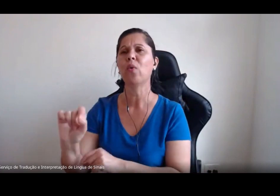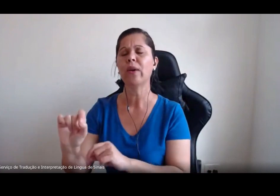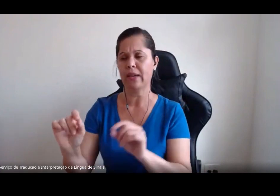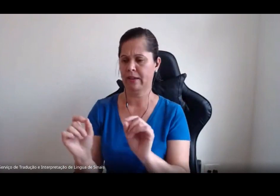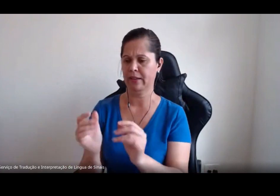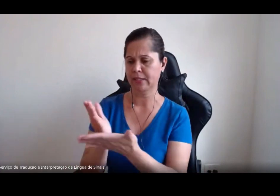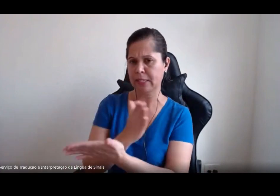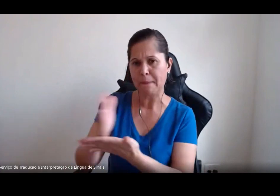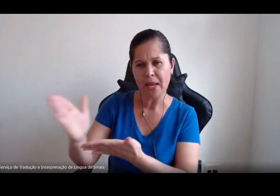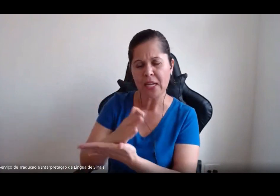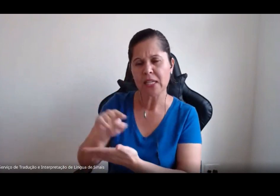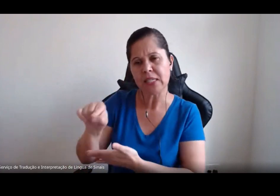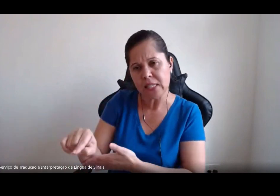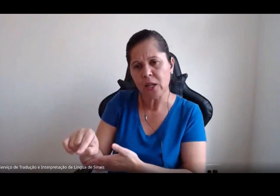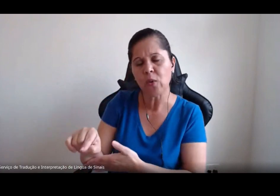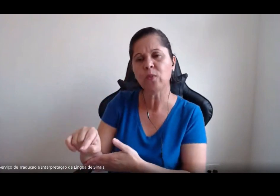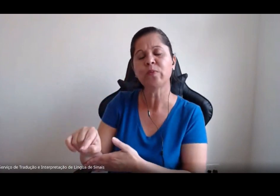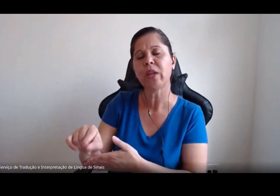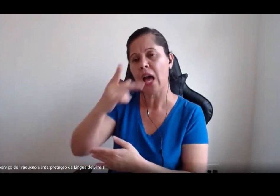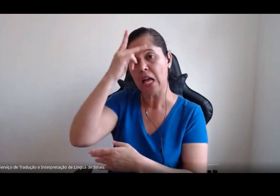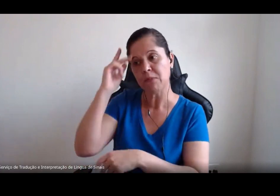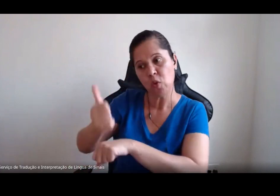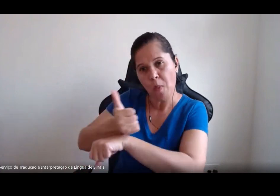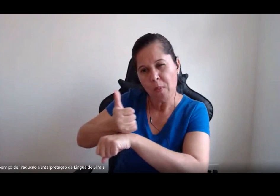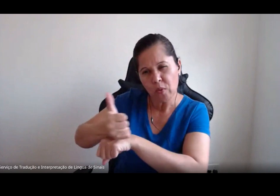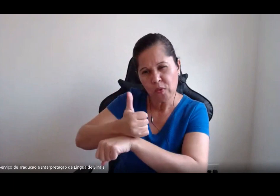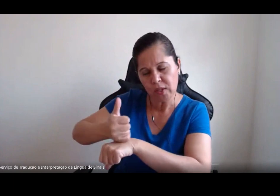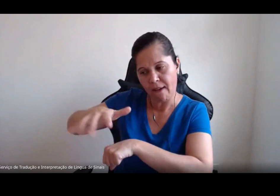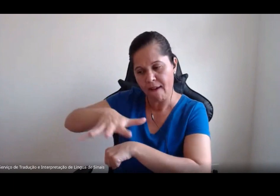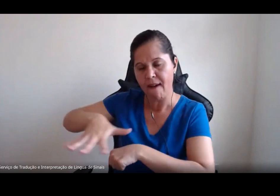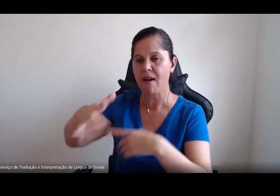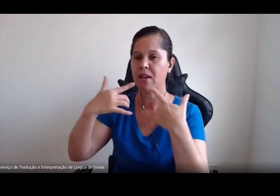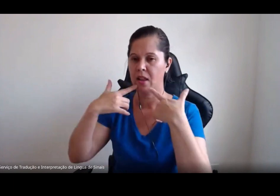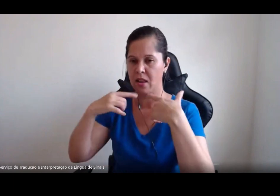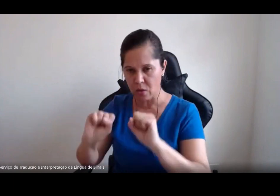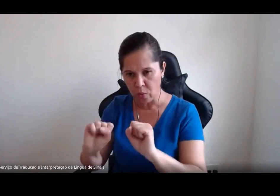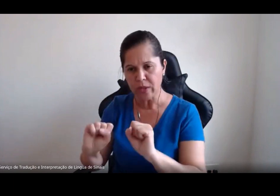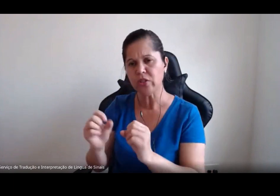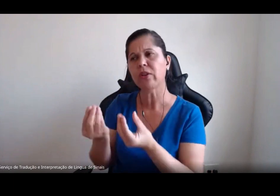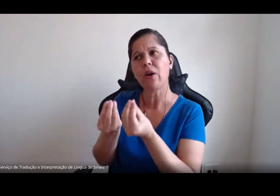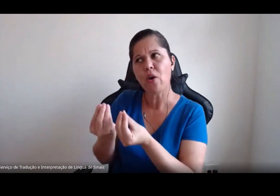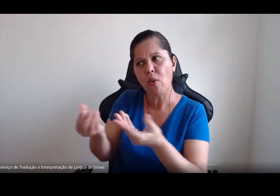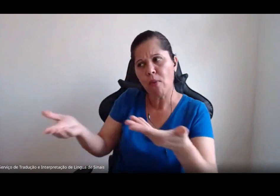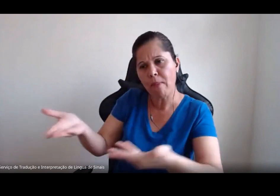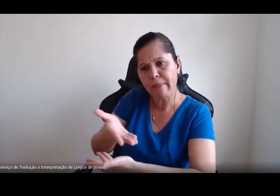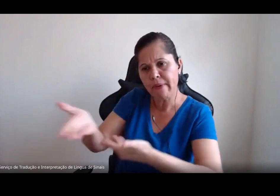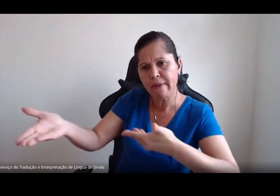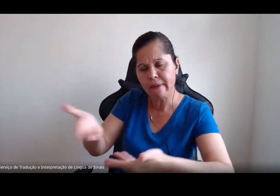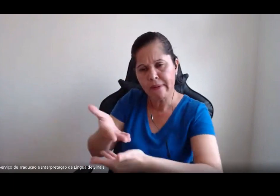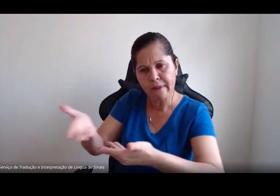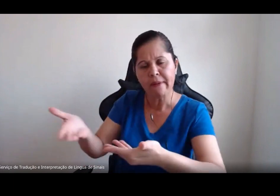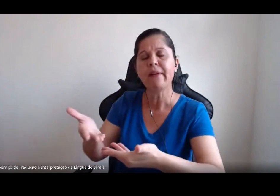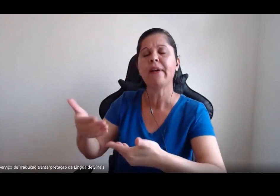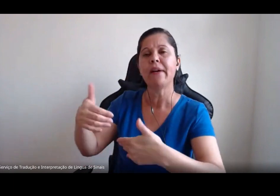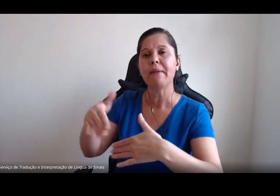de corpus e de status que convocava os especialistas da linguística a participar nessas